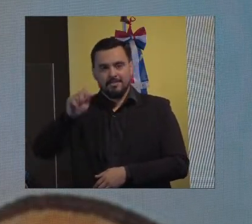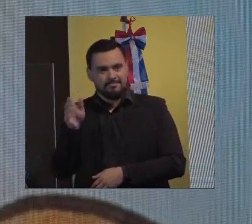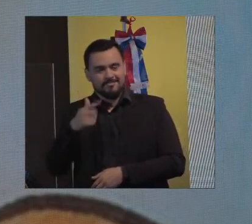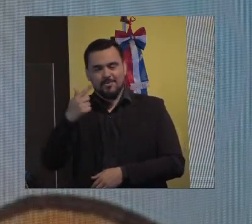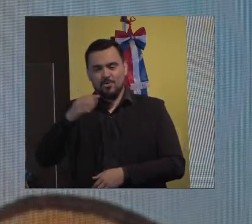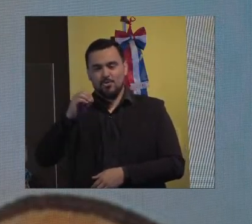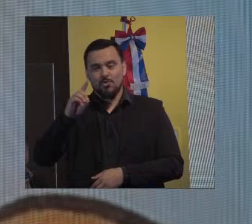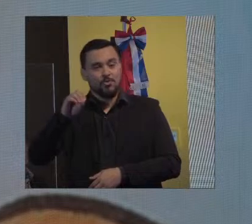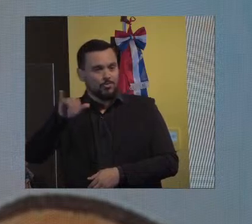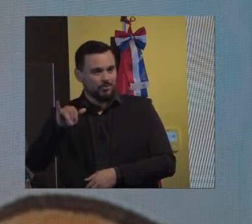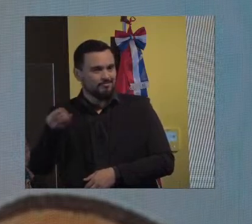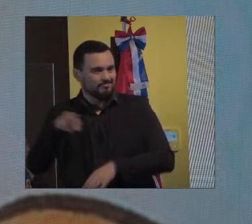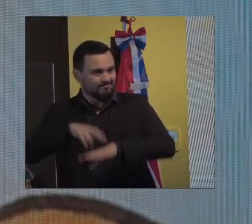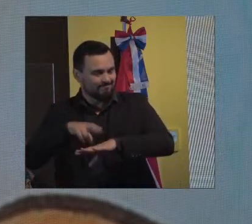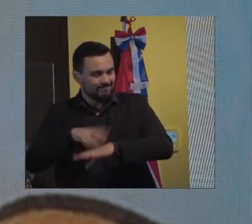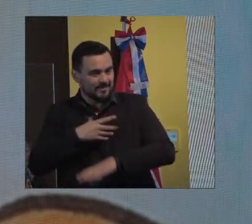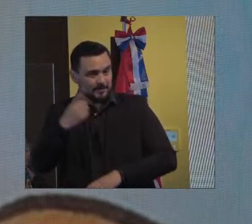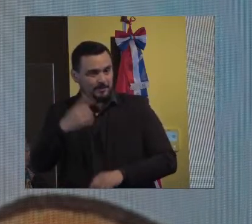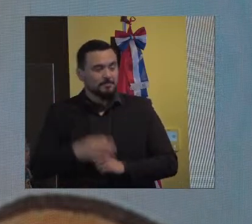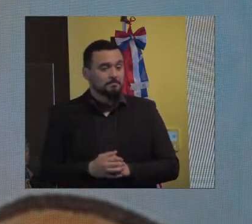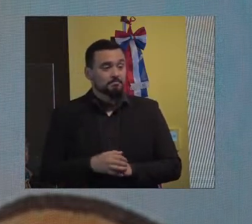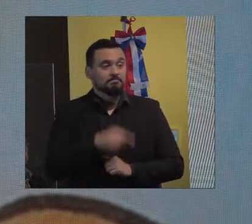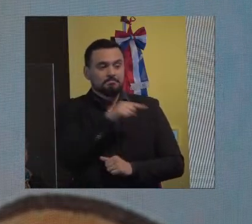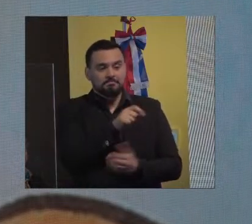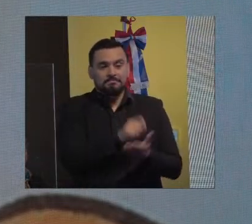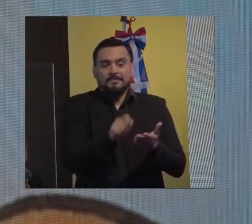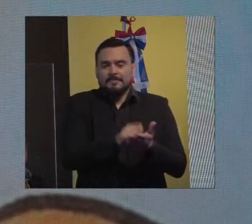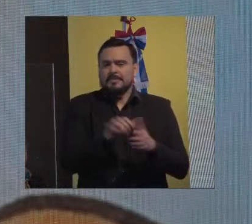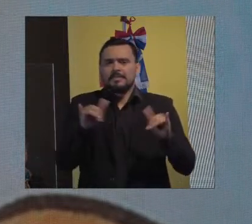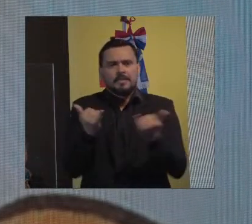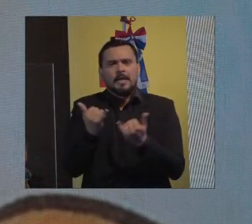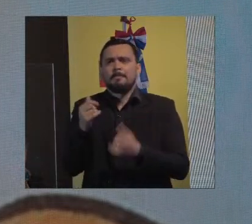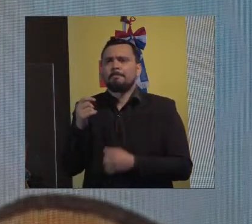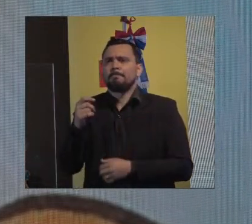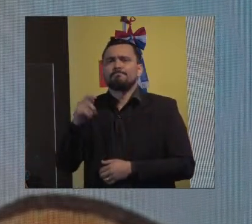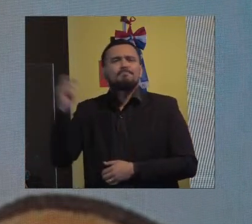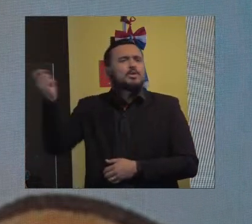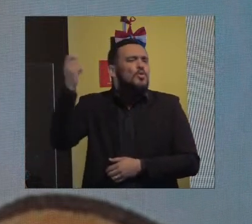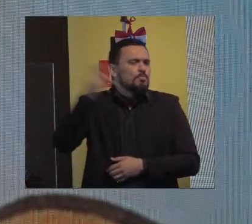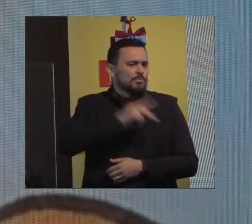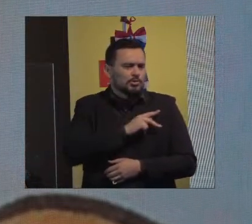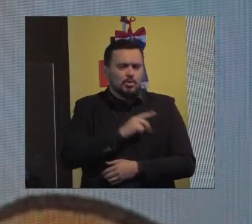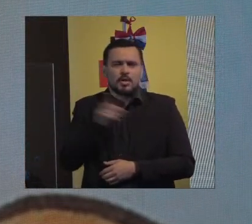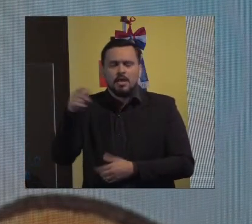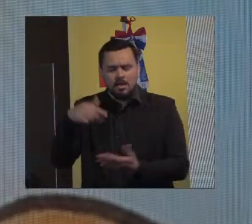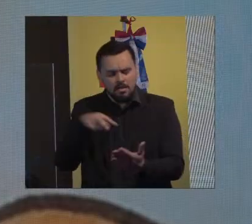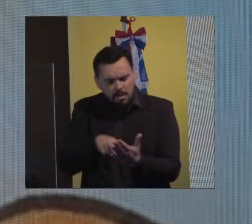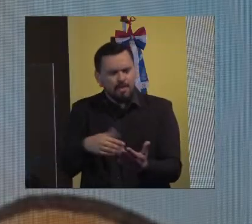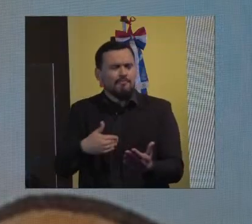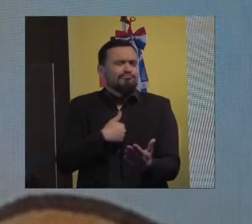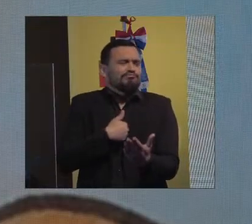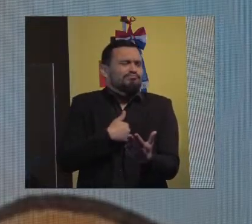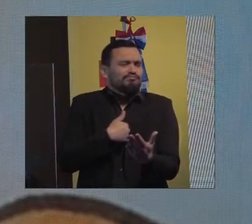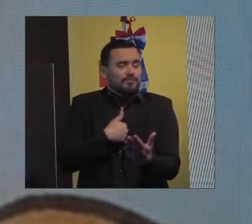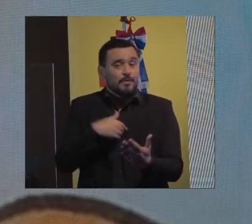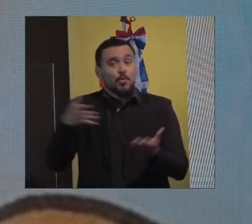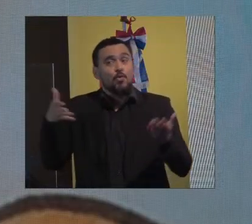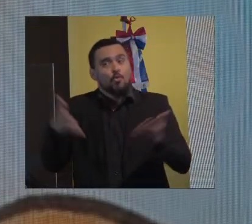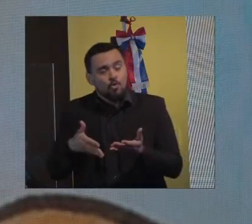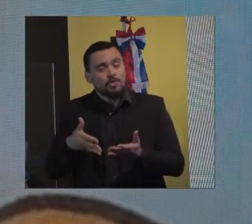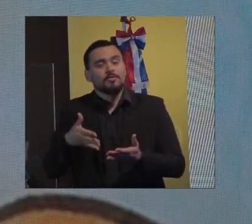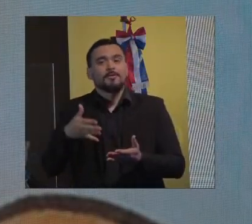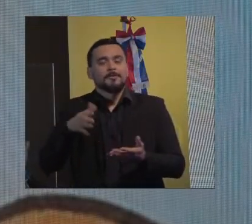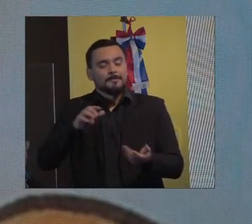Esta obra universal, que ha tocado el corazón de millones de personas en todo el mundo, y llega hoy en una versión